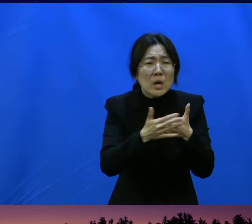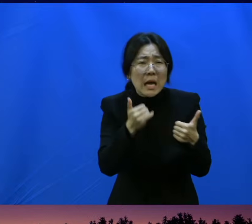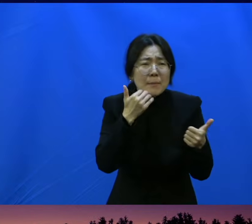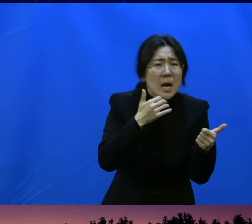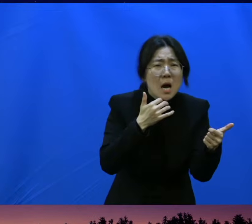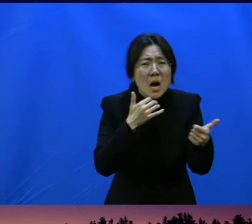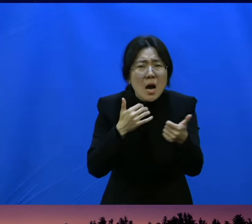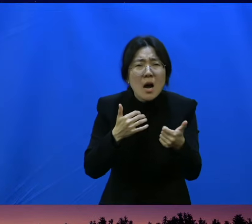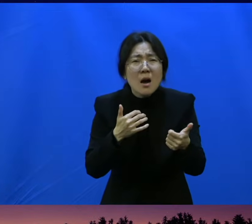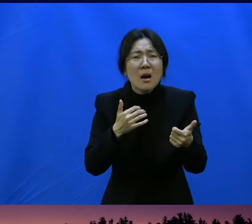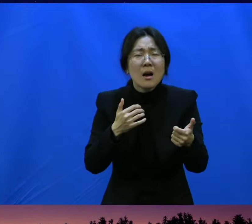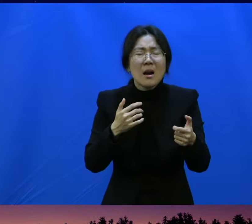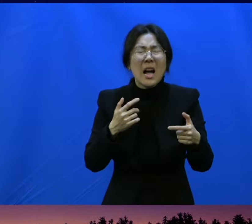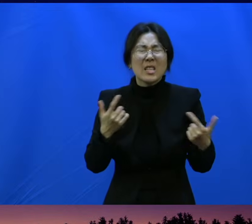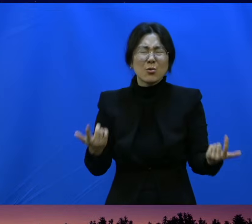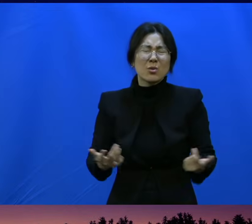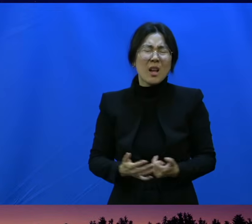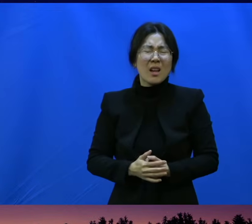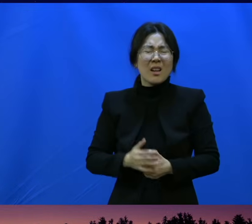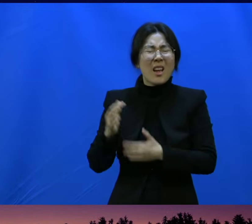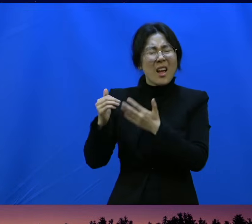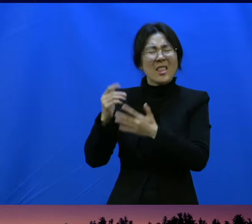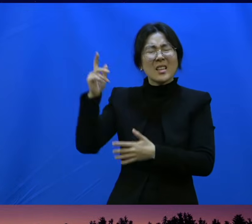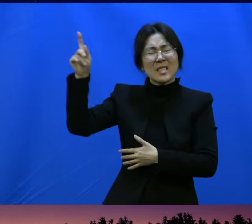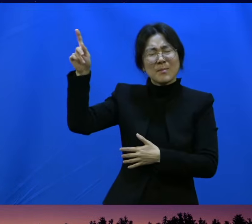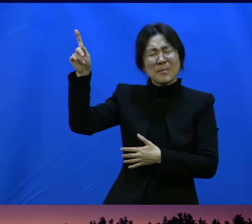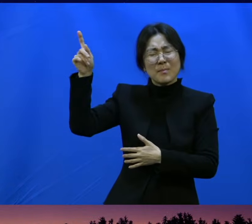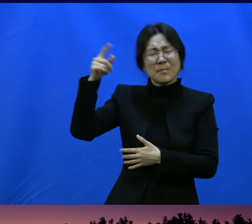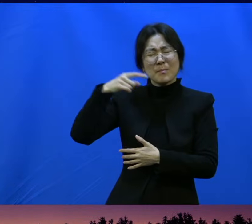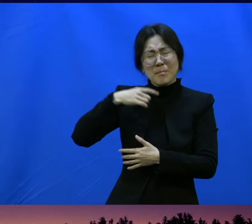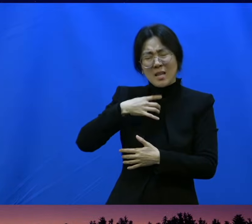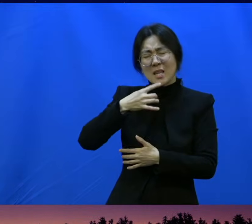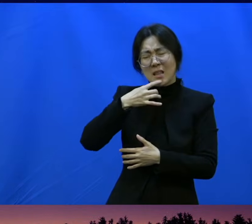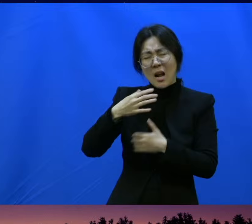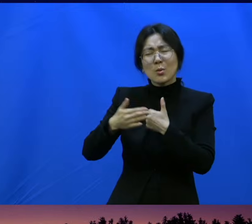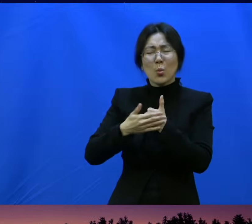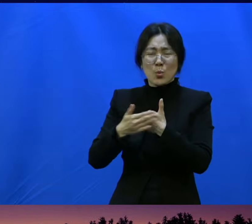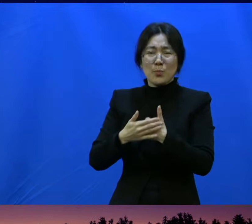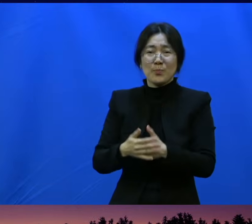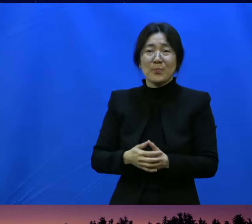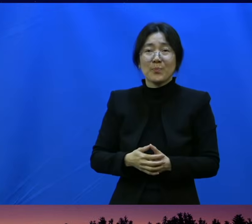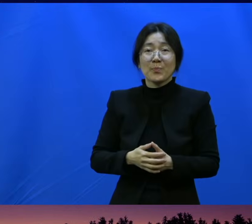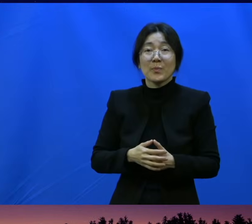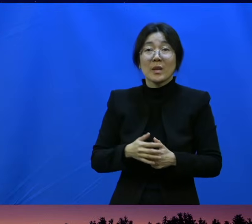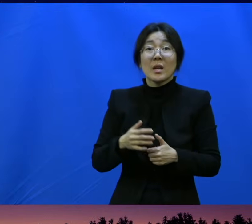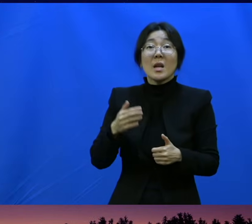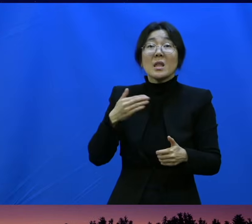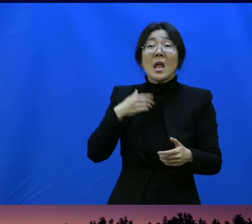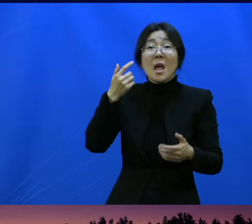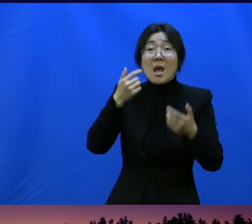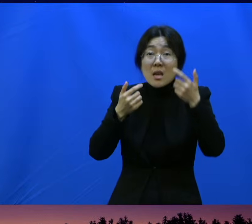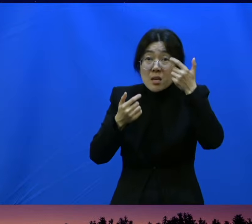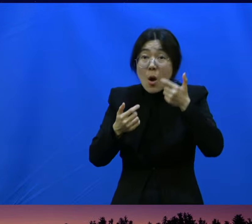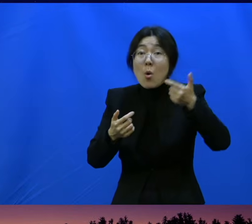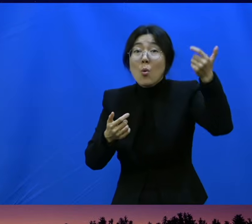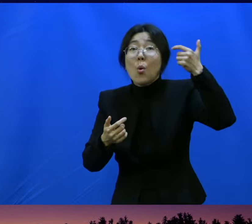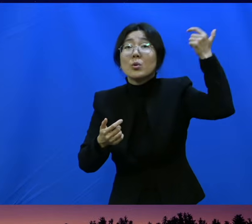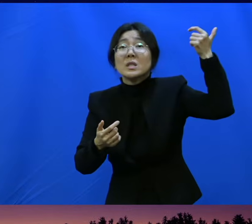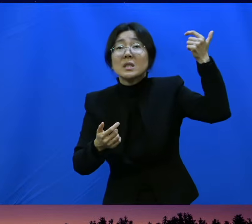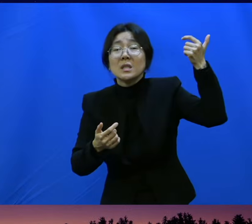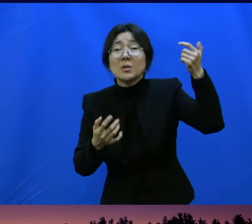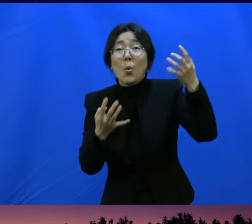그러면서 142편 7절에 이렇게 얘기합니다. 내 영혼을 옥에서 이끌어내사.